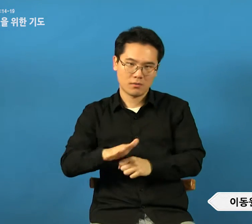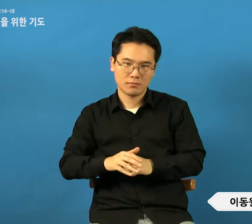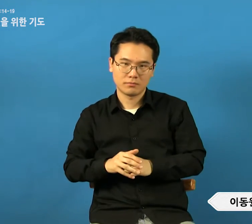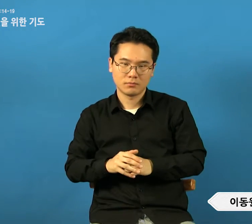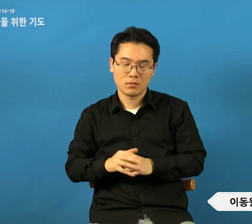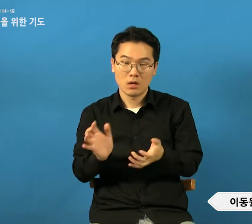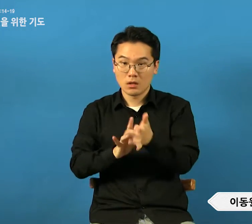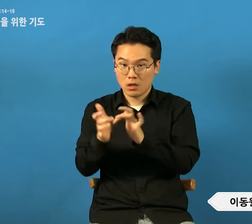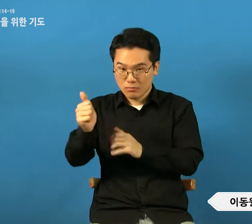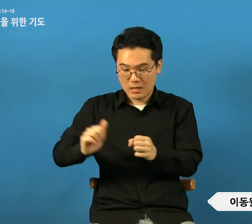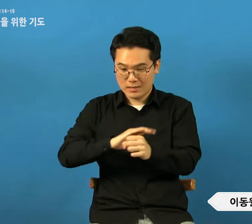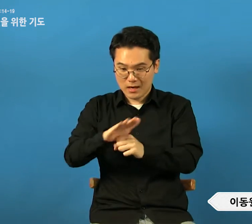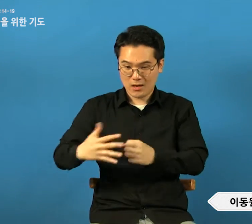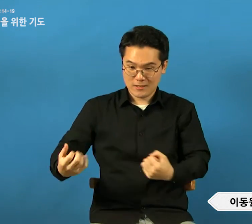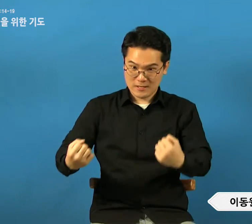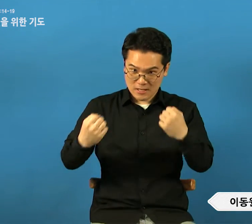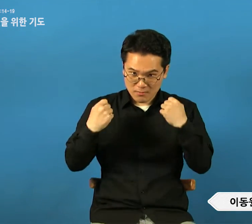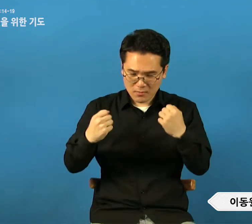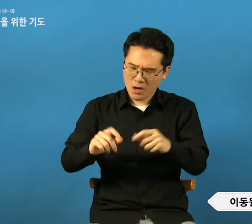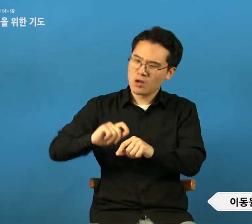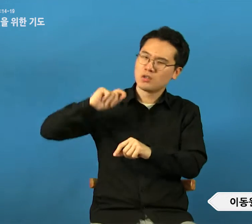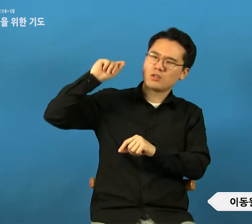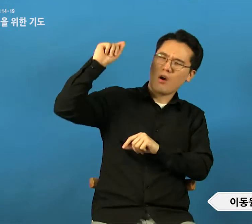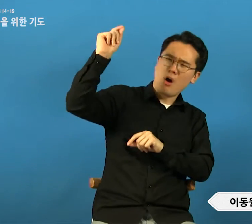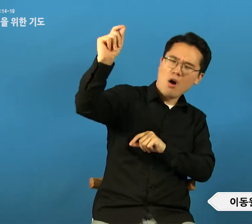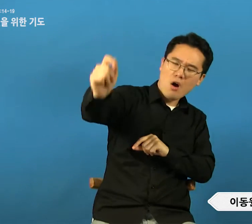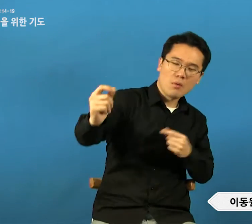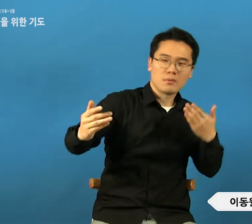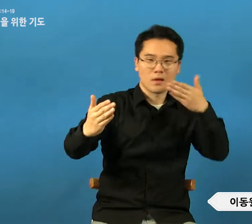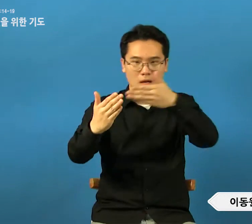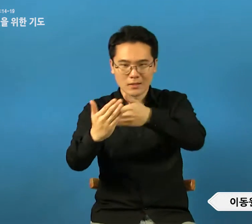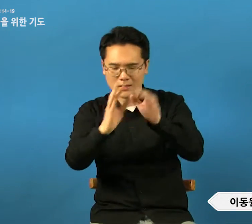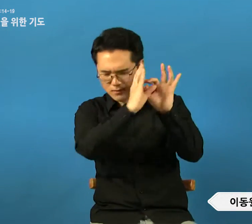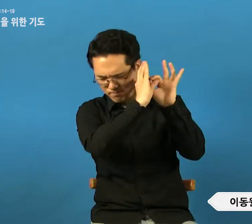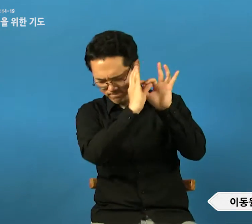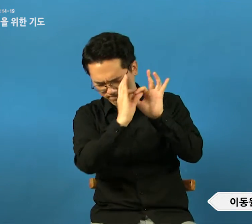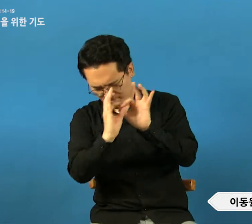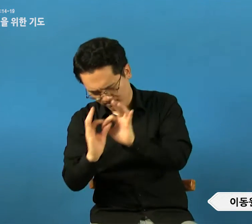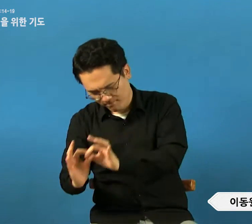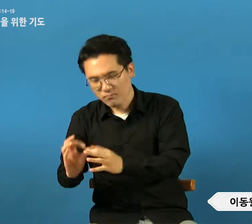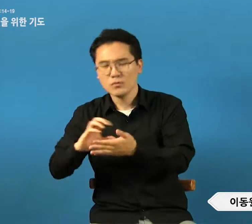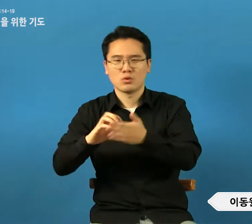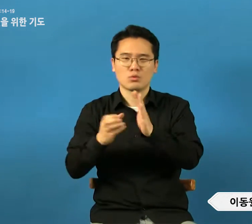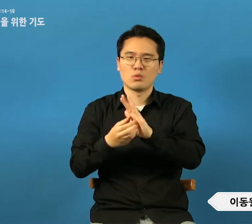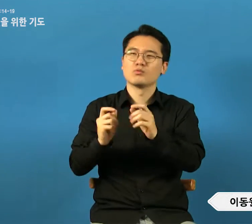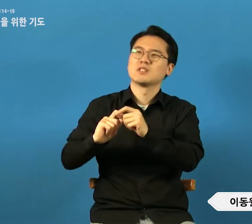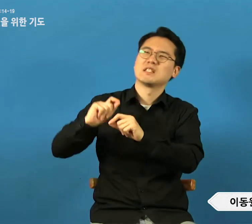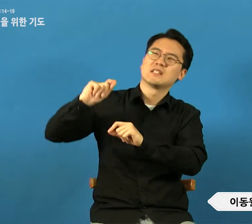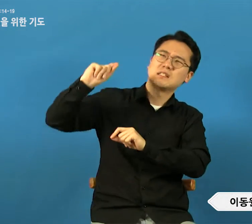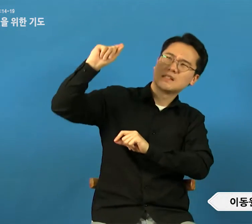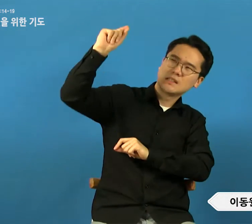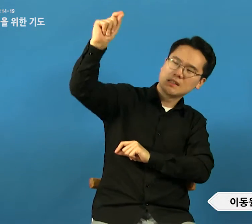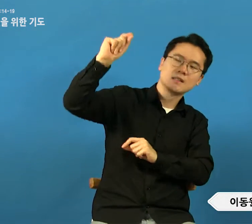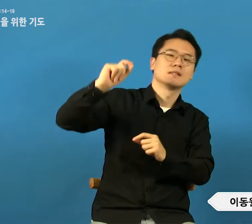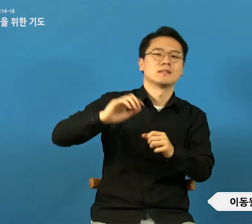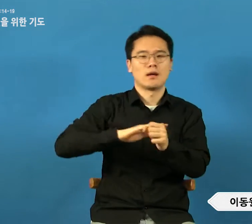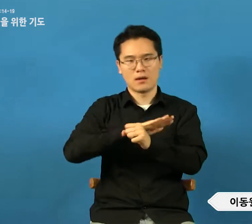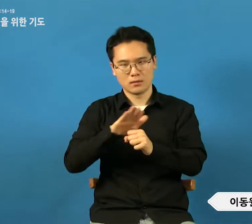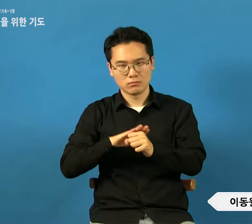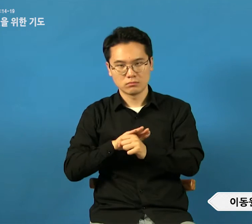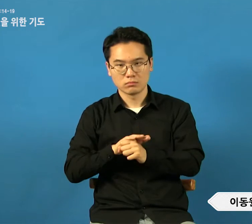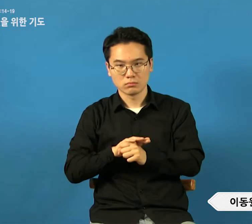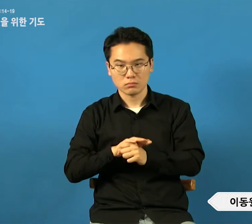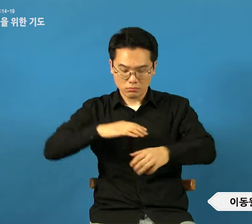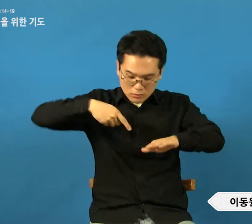길이 영원까지 계속될 만큼 충분히 긴 사랑. 자, 예수님의